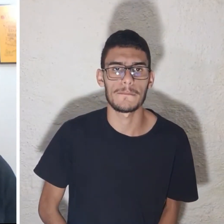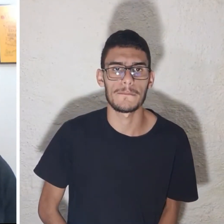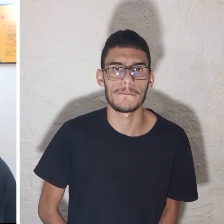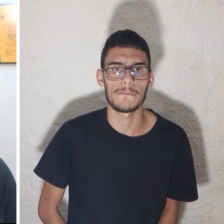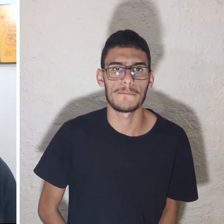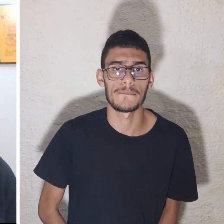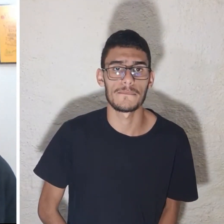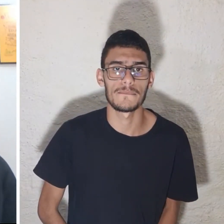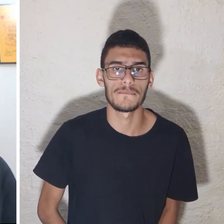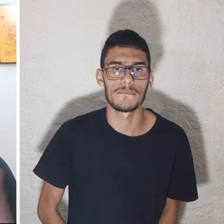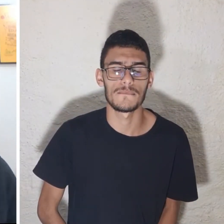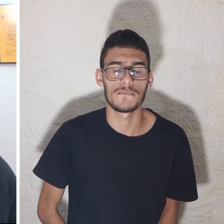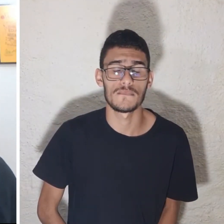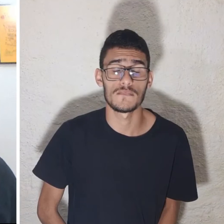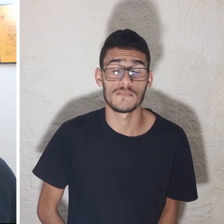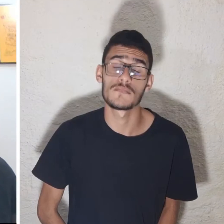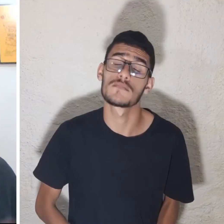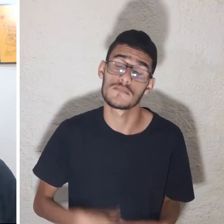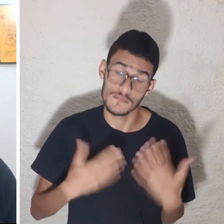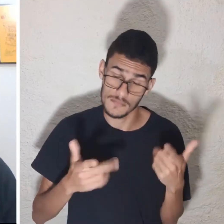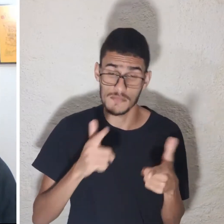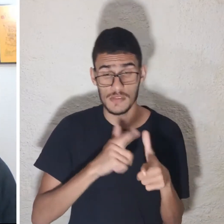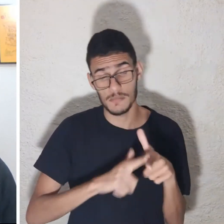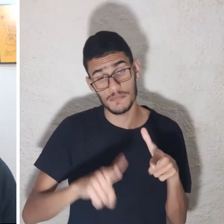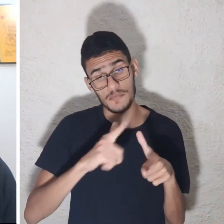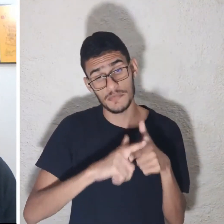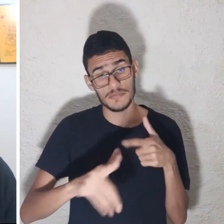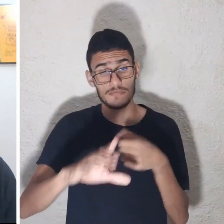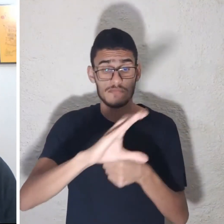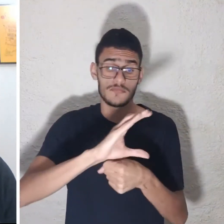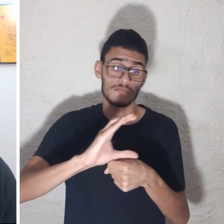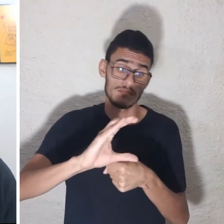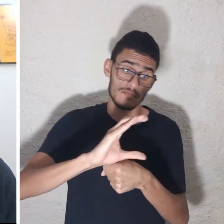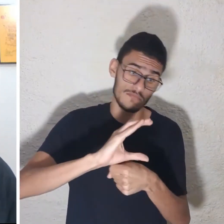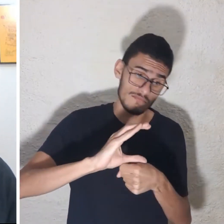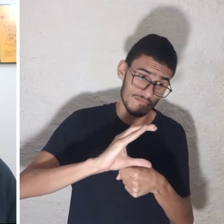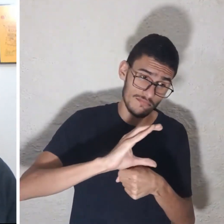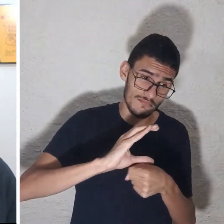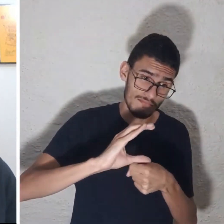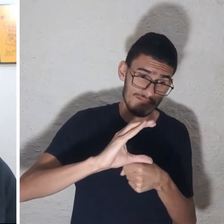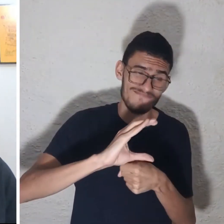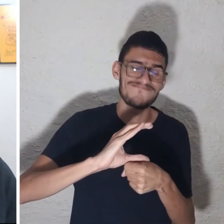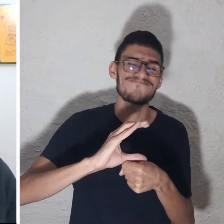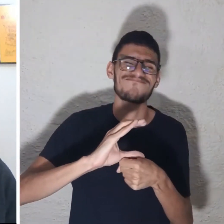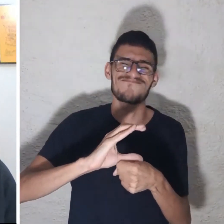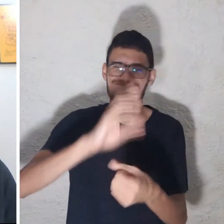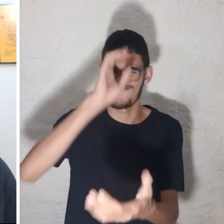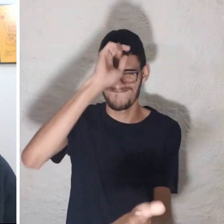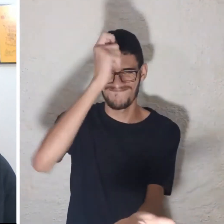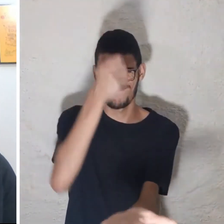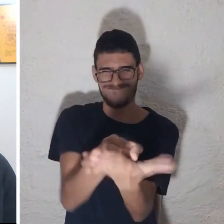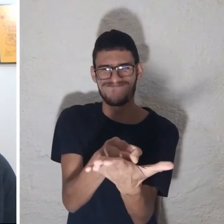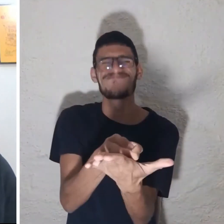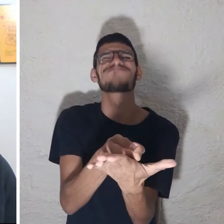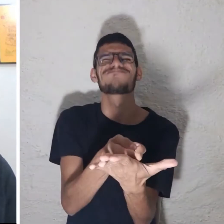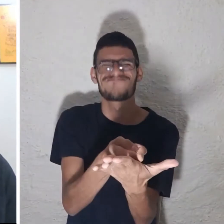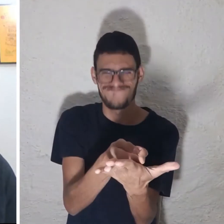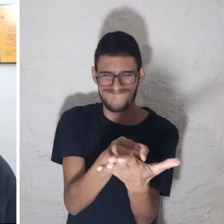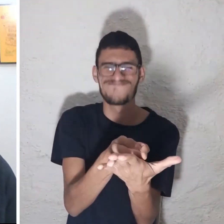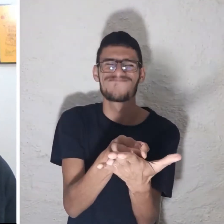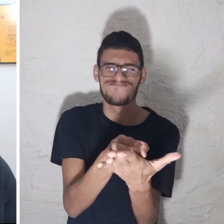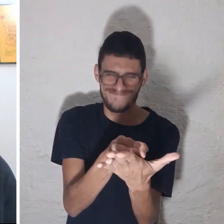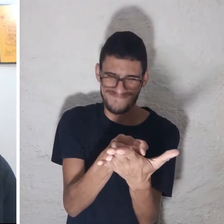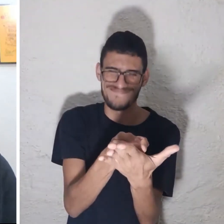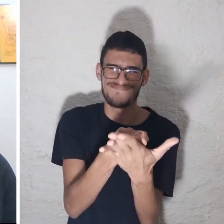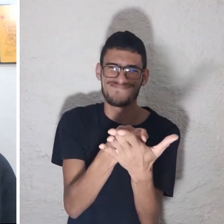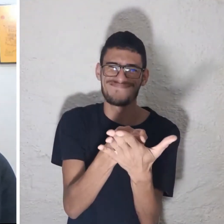Bem, então, além, né, desse problema aí da Constituição, que foi outorgada, ou seja, que foi imposta,